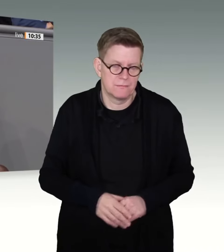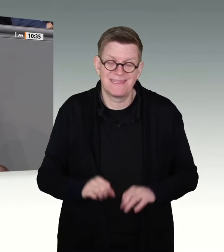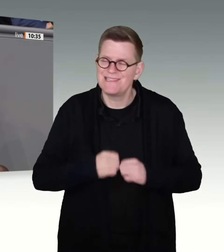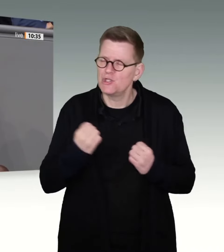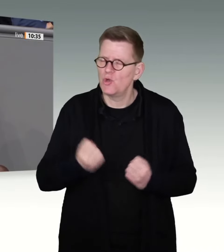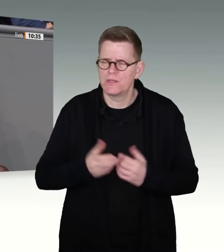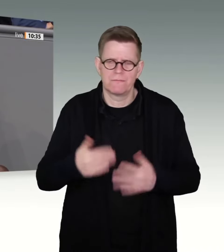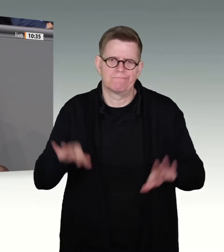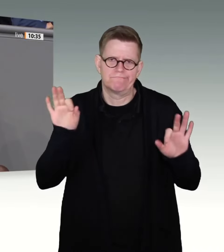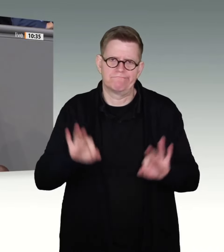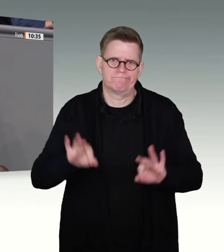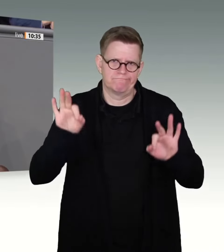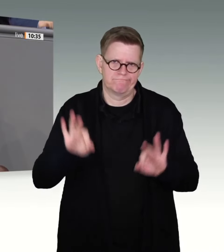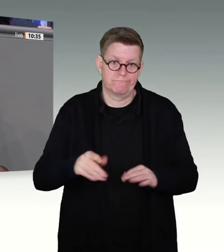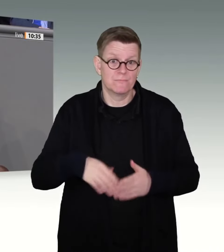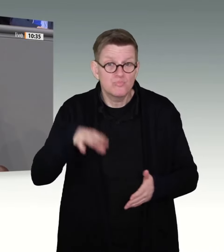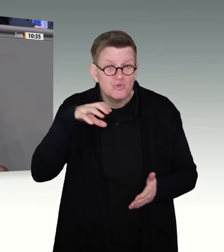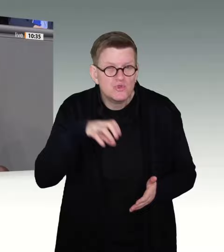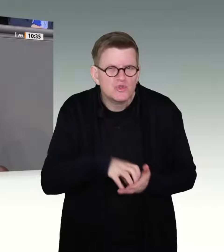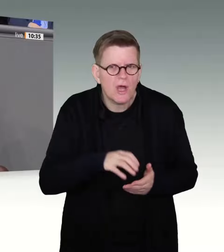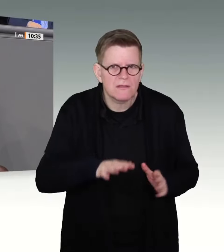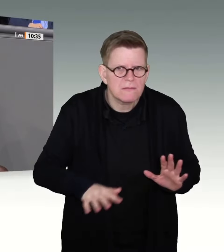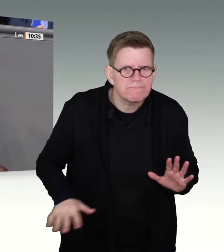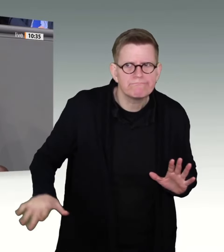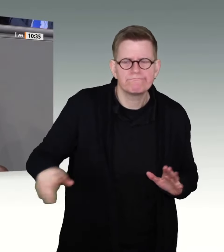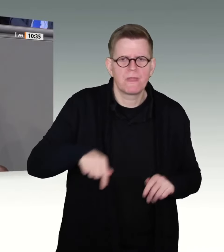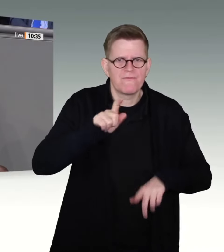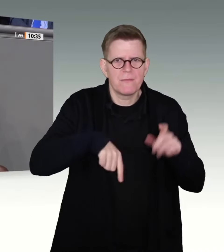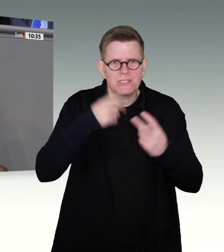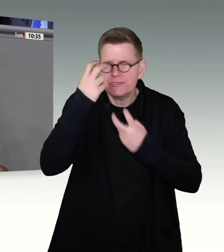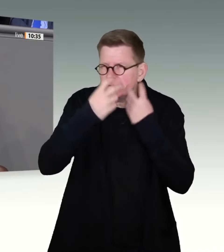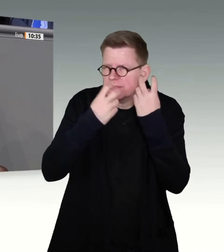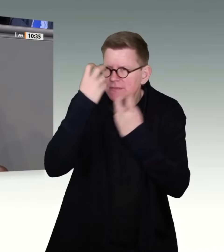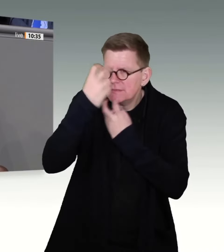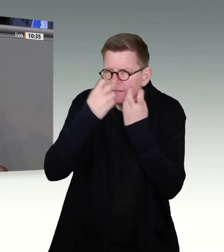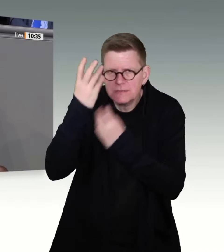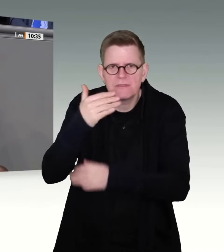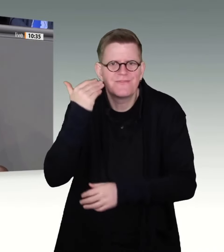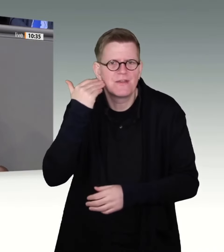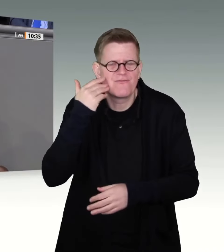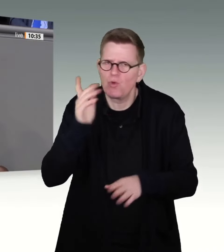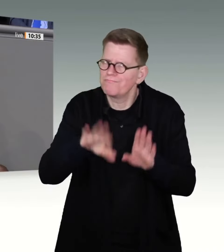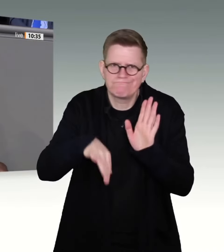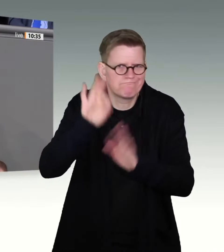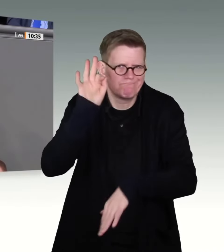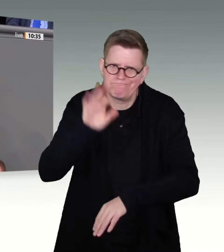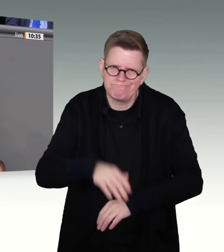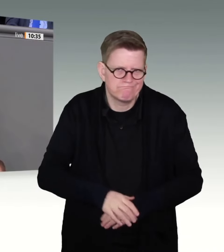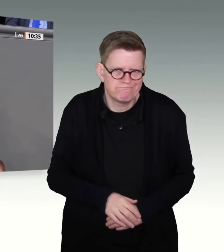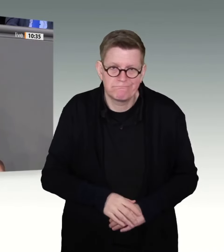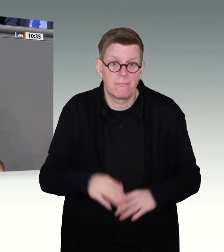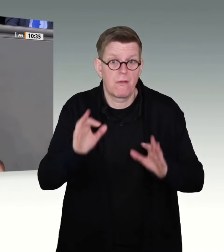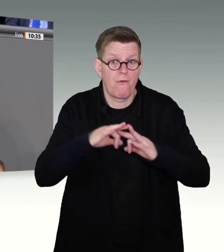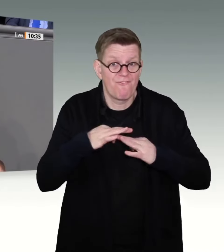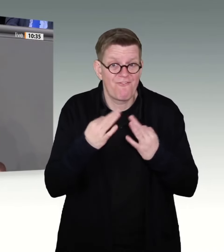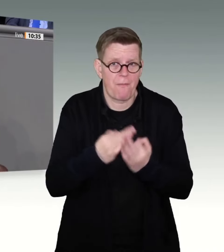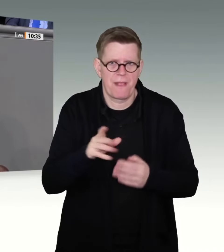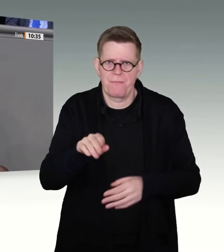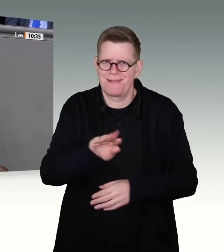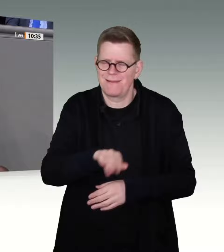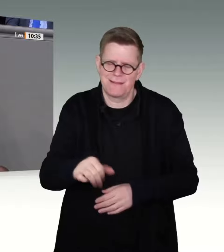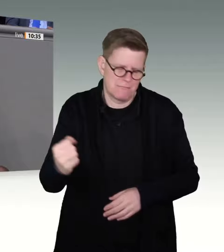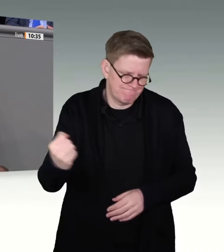Ballungsräumen nicht mehr möglich, eine bezahlbare Wohnung zu finden. Und schon gar nicht für Familien mit